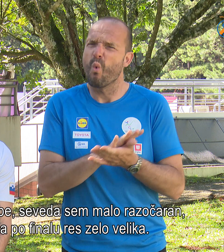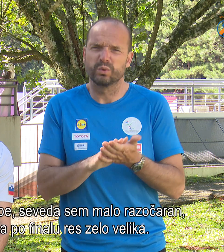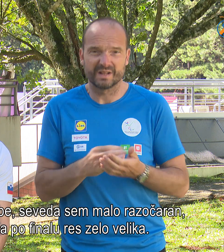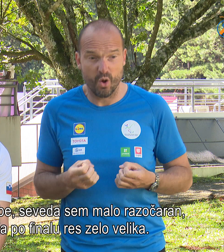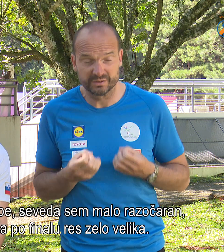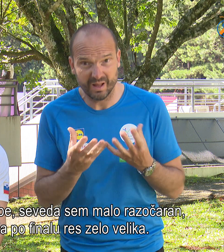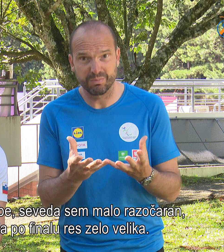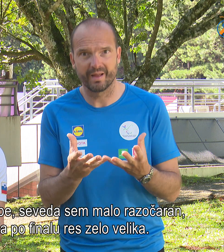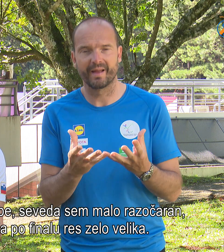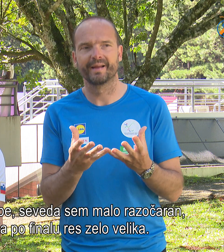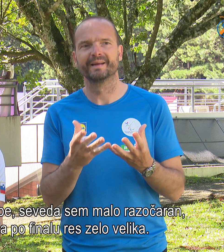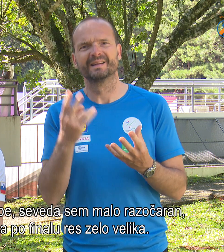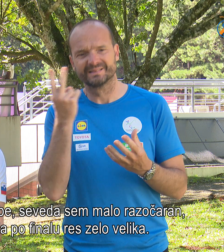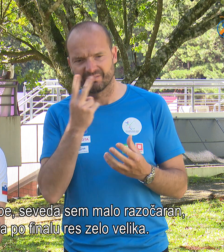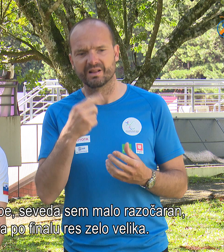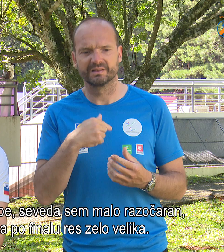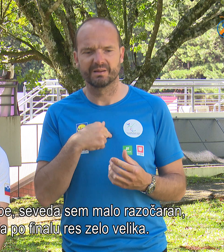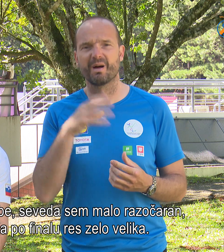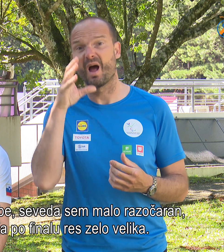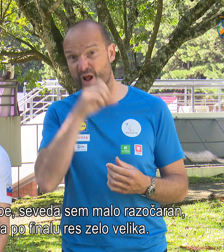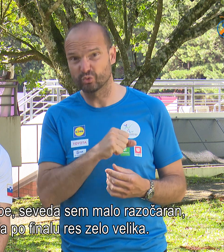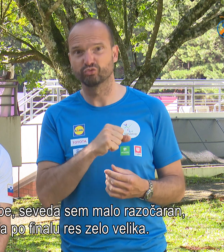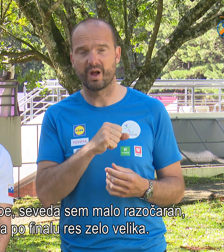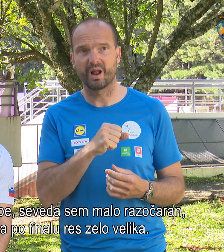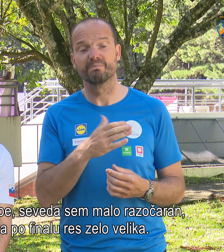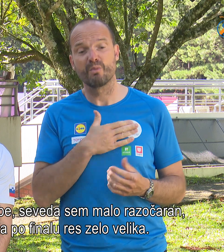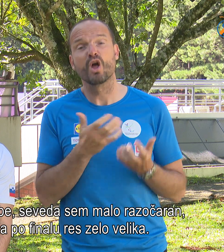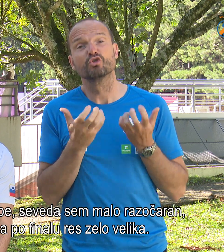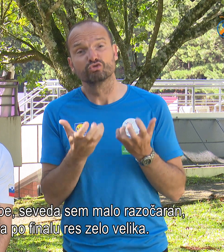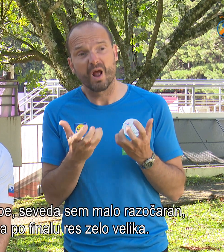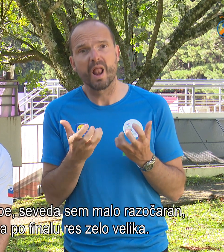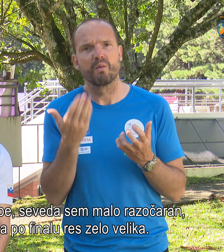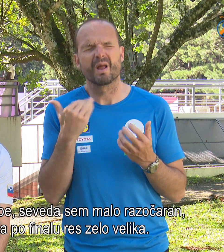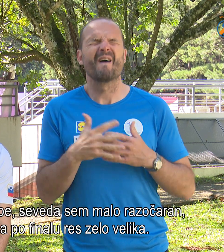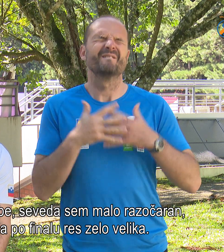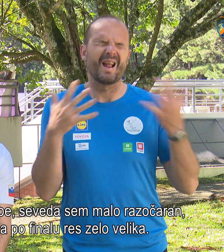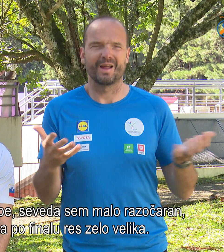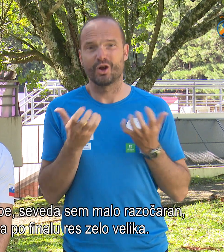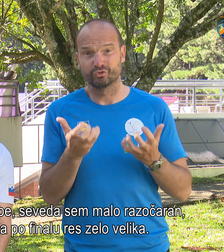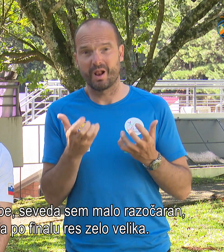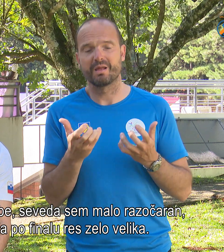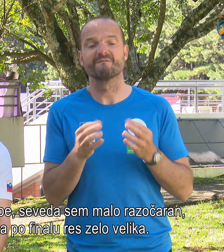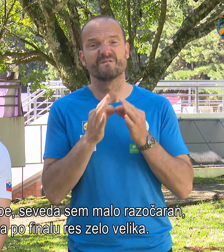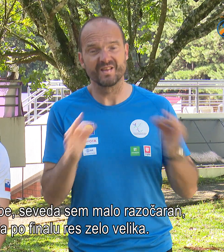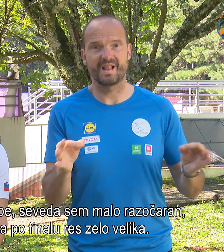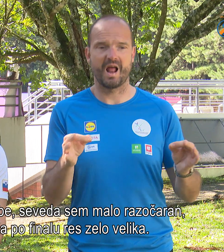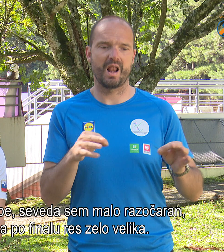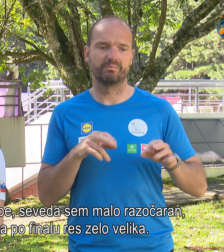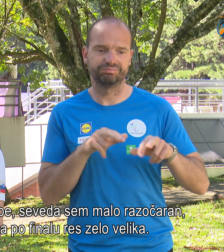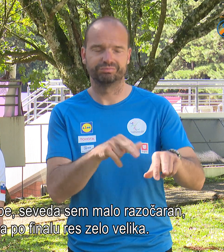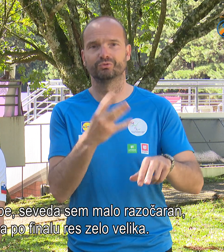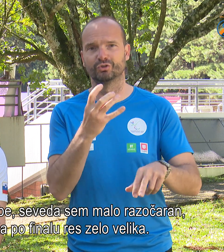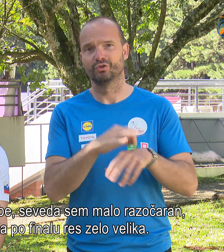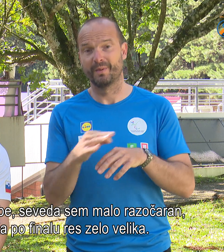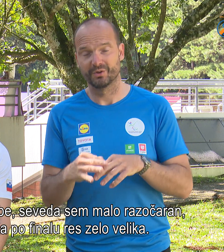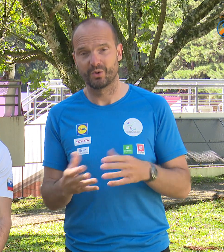sebe, seveda sem malo razočaran, saj je bila želja po finalu zares zelo, zelo velika.